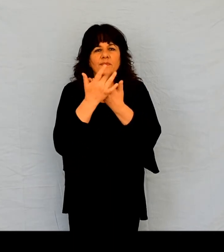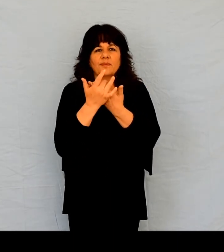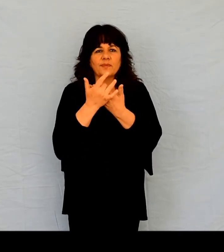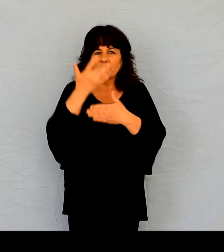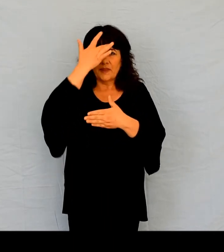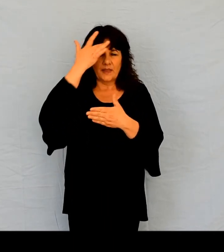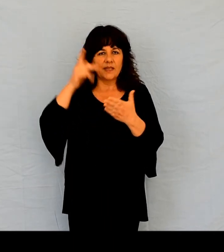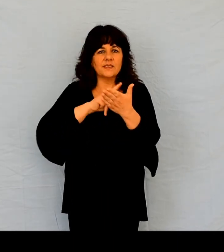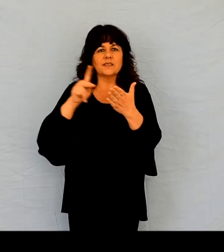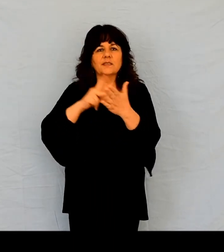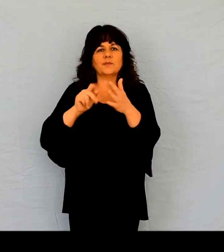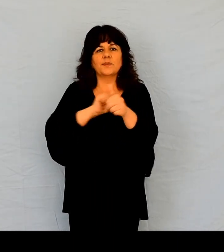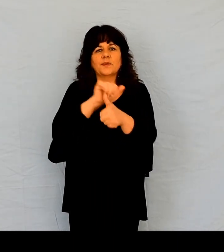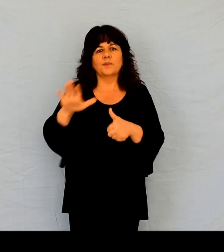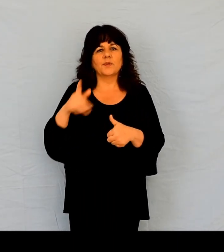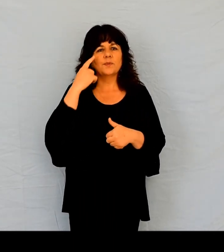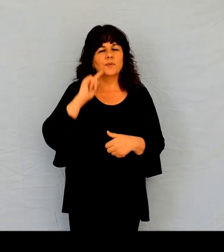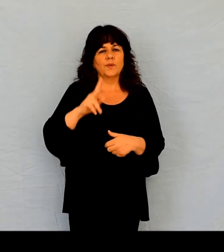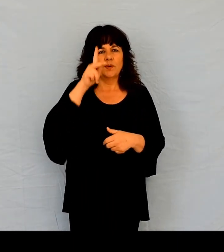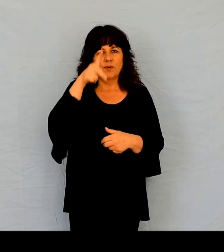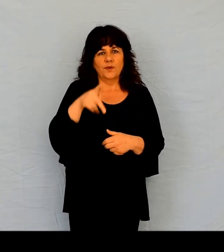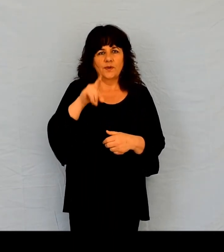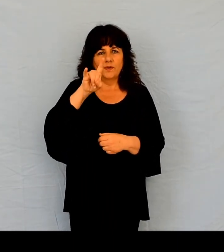Lecture de la lettre de saint Paul apôtre aux Philippiens.